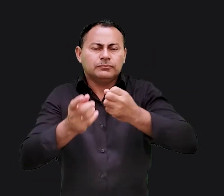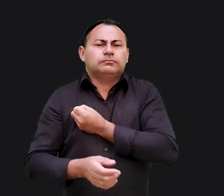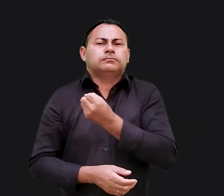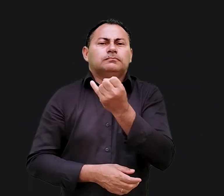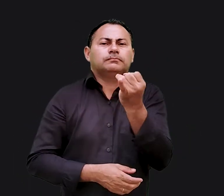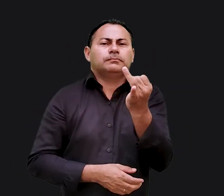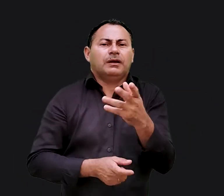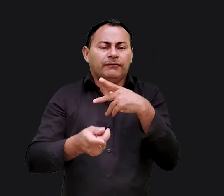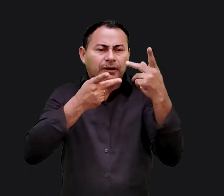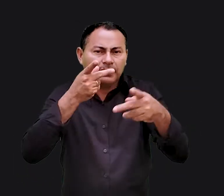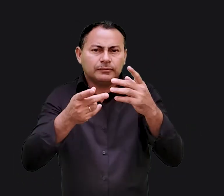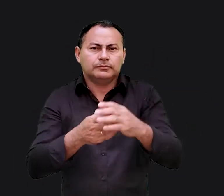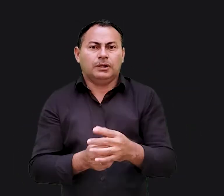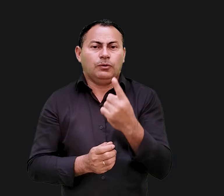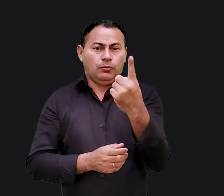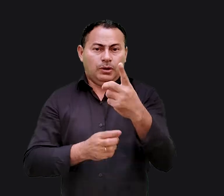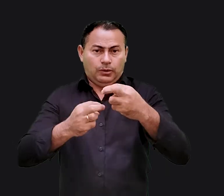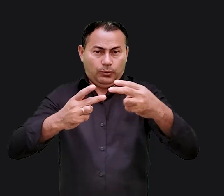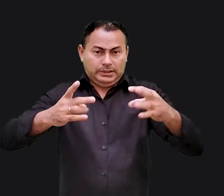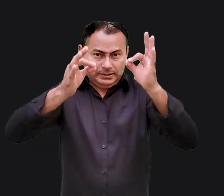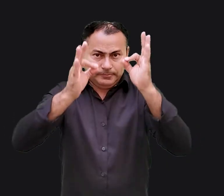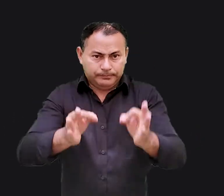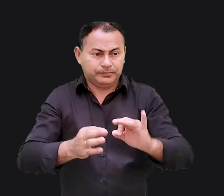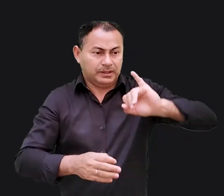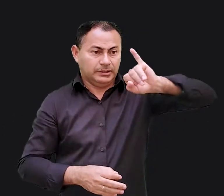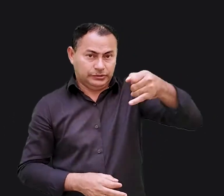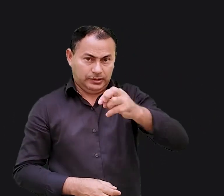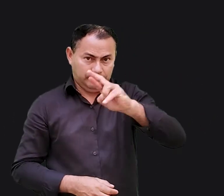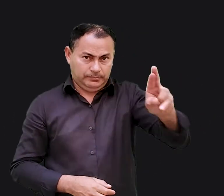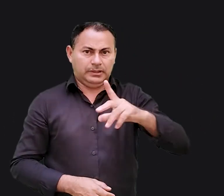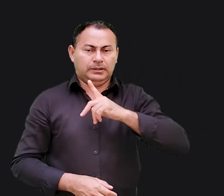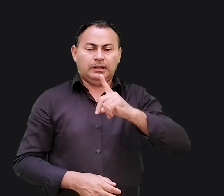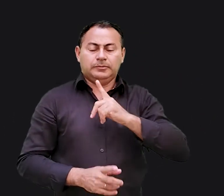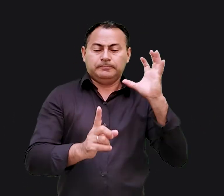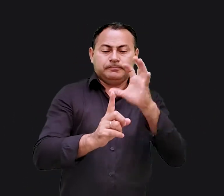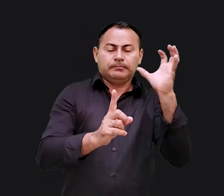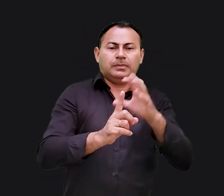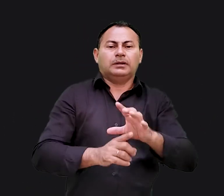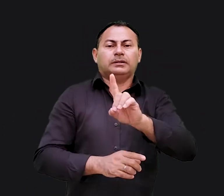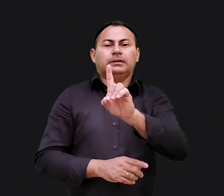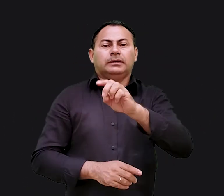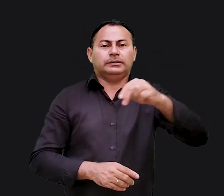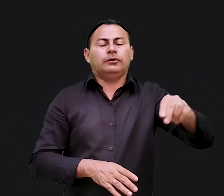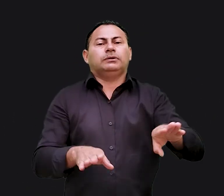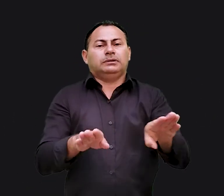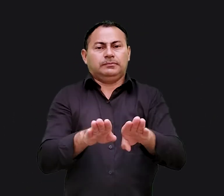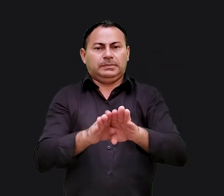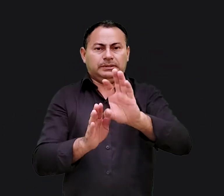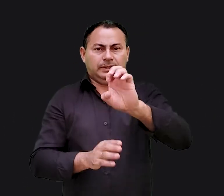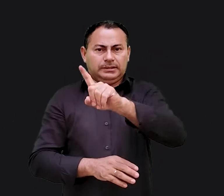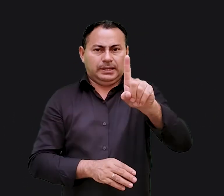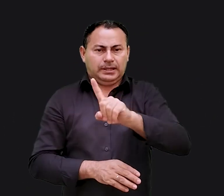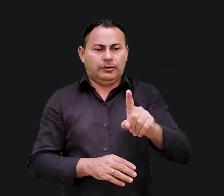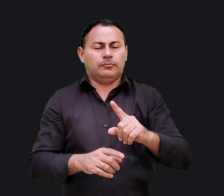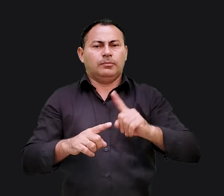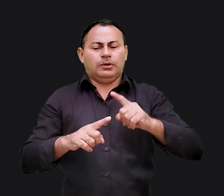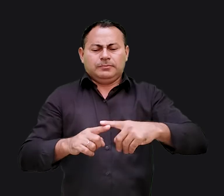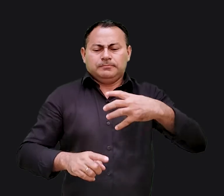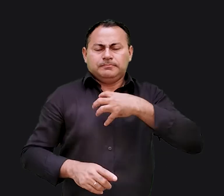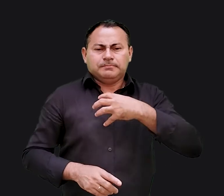pregar inúmeras vezes. Uma coisa é certa: Jeremias teve grande influência sobre Daniel e Ezequiel, porque os 2 o